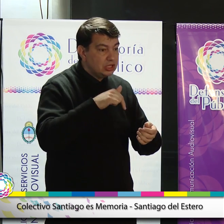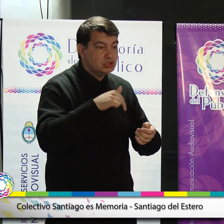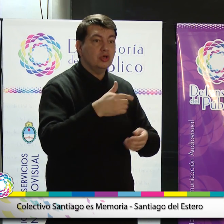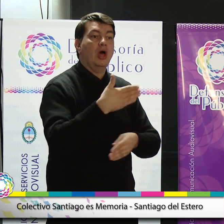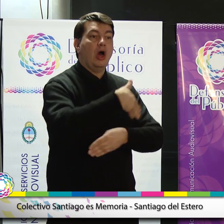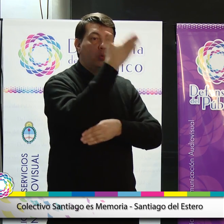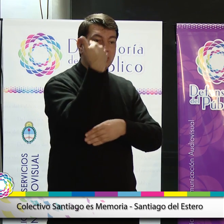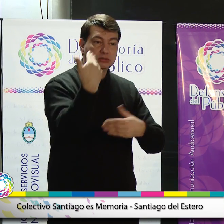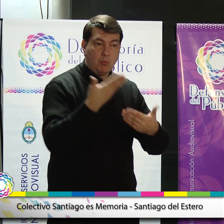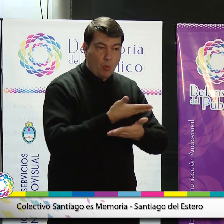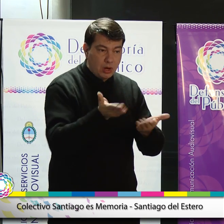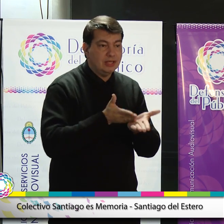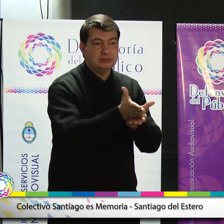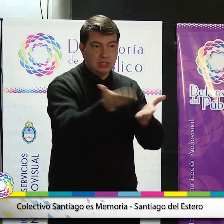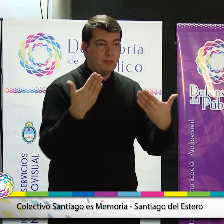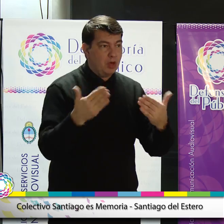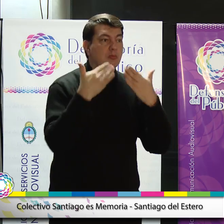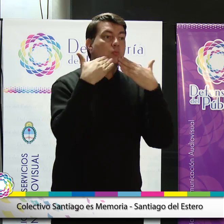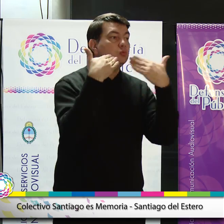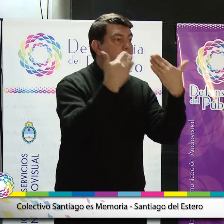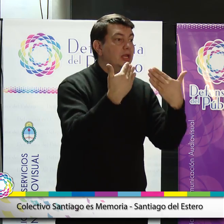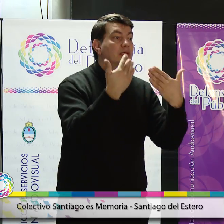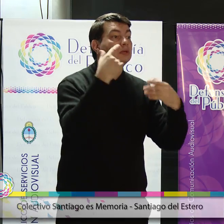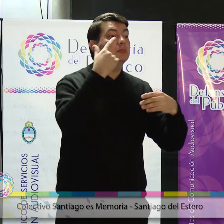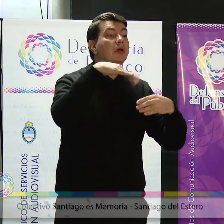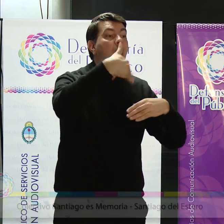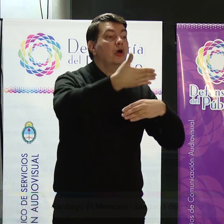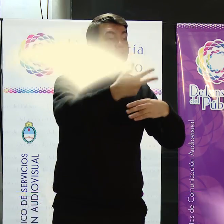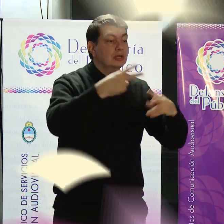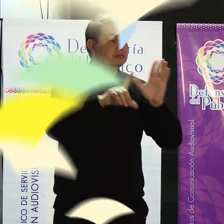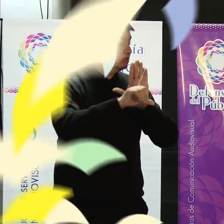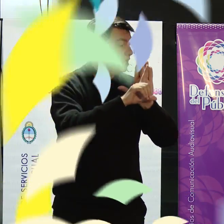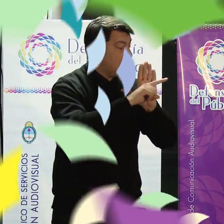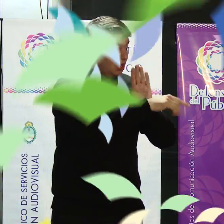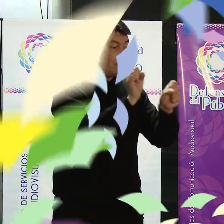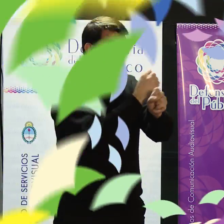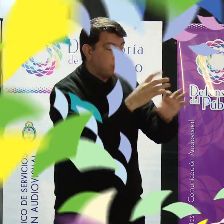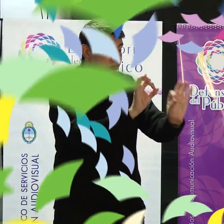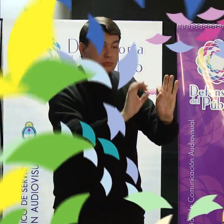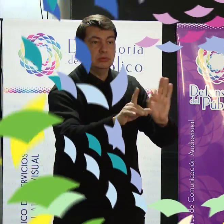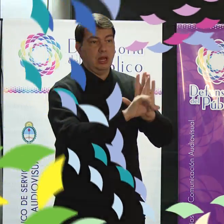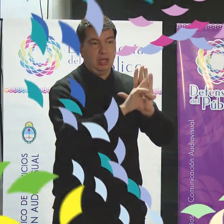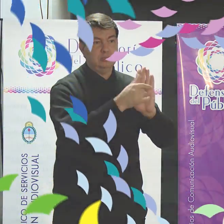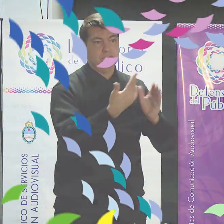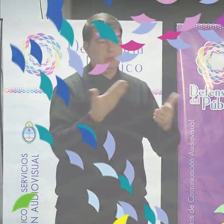funcionando así que muchas gracias y bueno espero encontrarnos cuando la esta ley sea aprobada